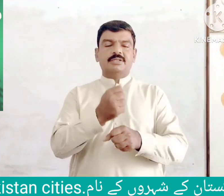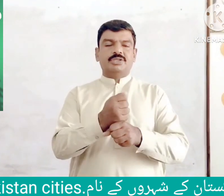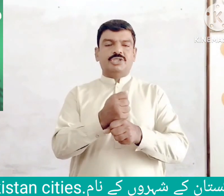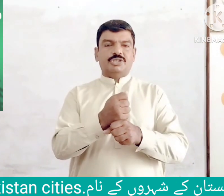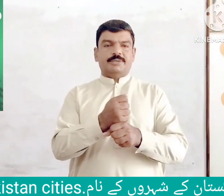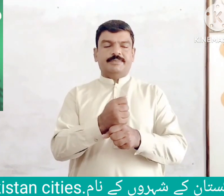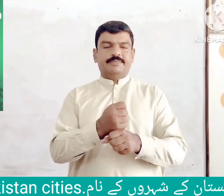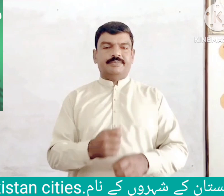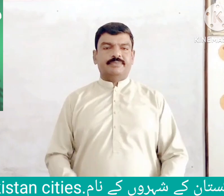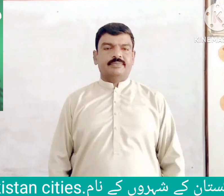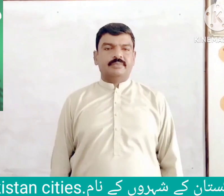DG,